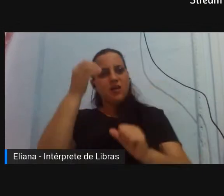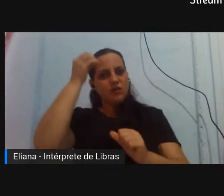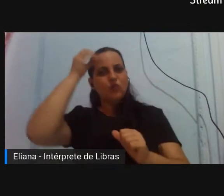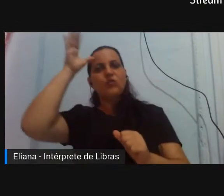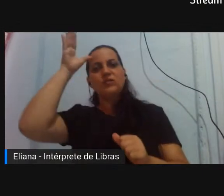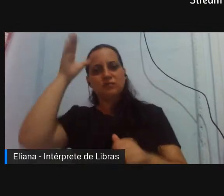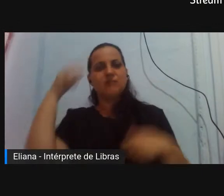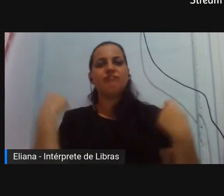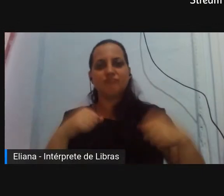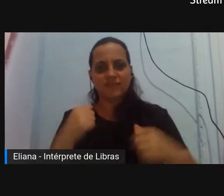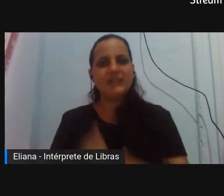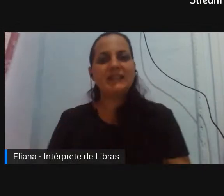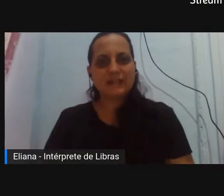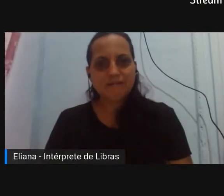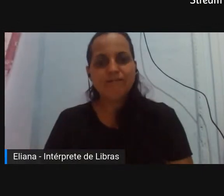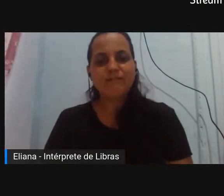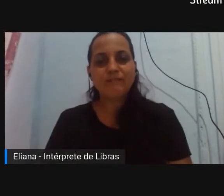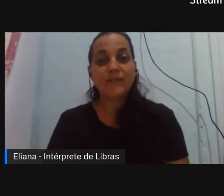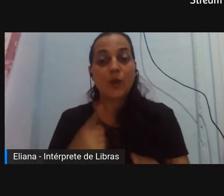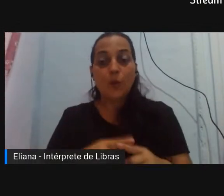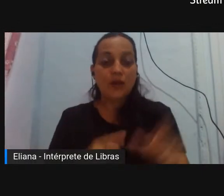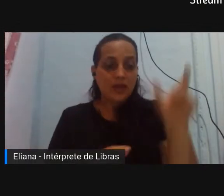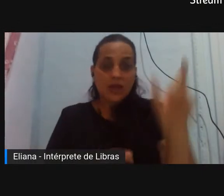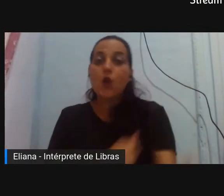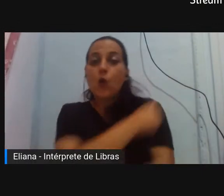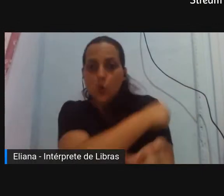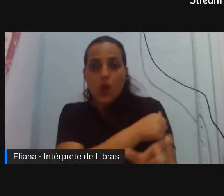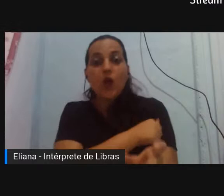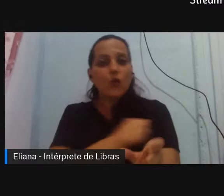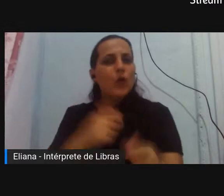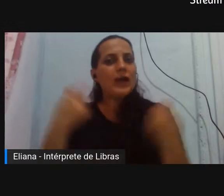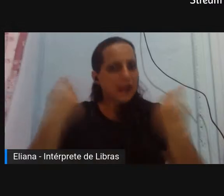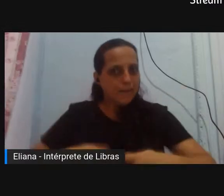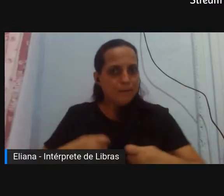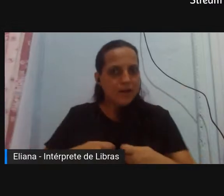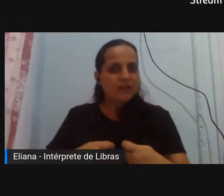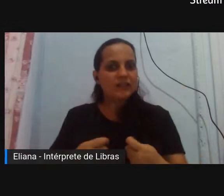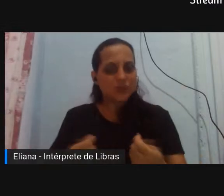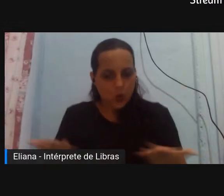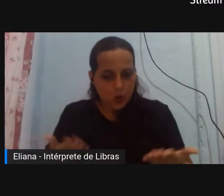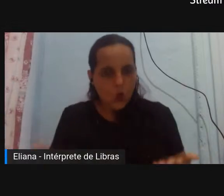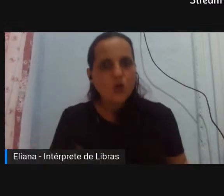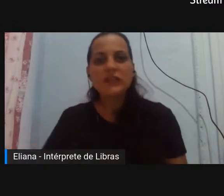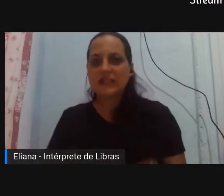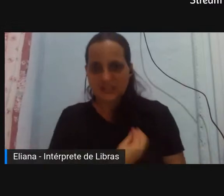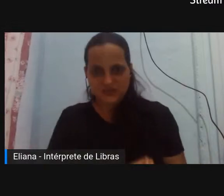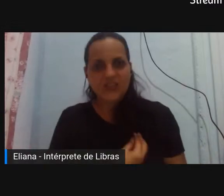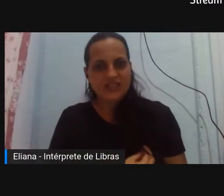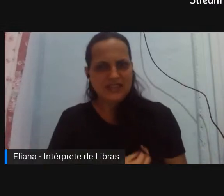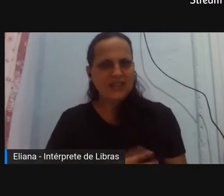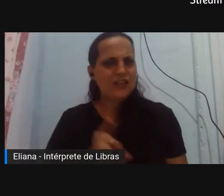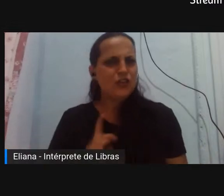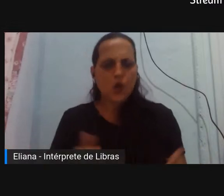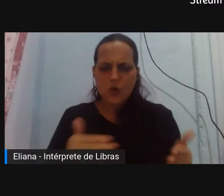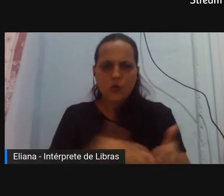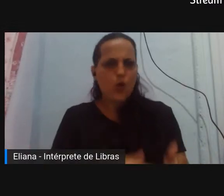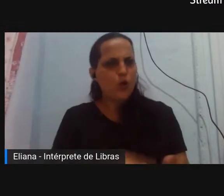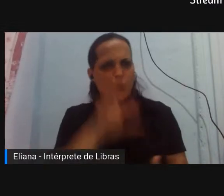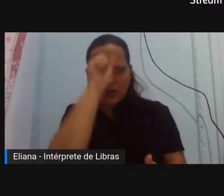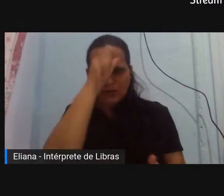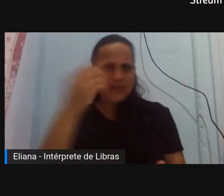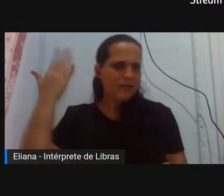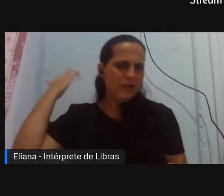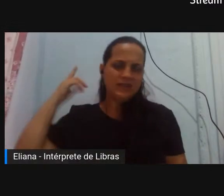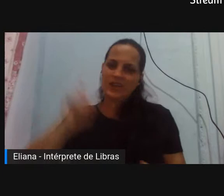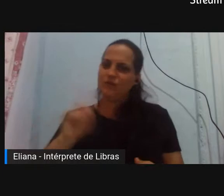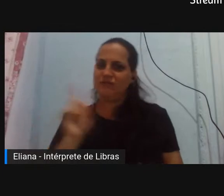ele será contemporâneo do presente e não contemporâneo do passado. Só assim